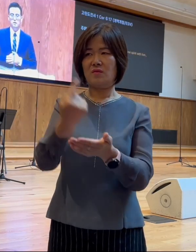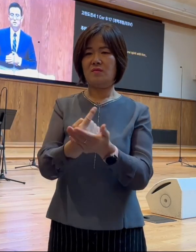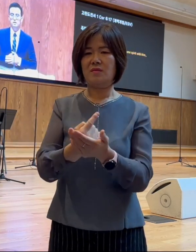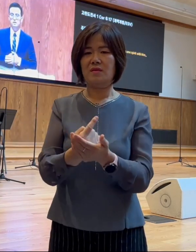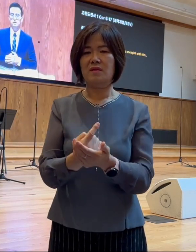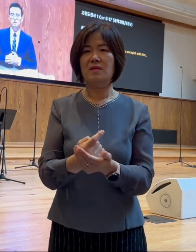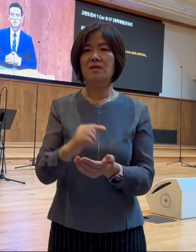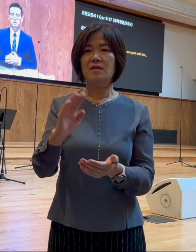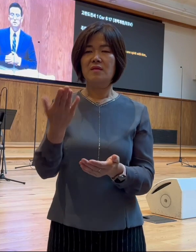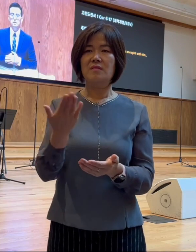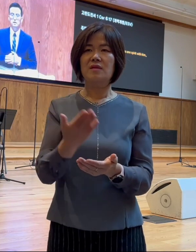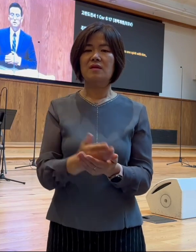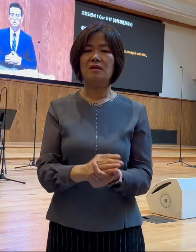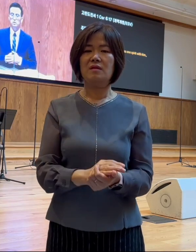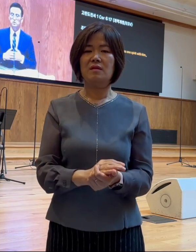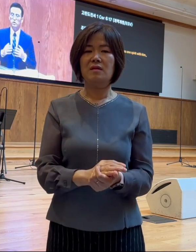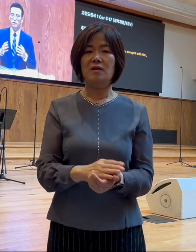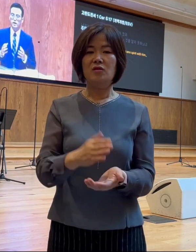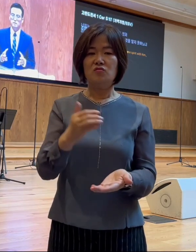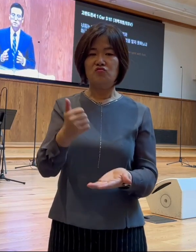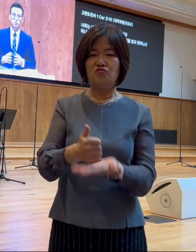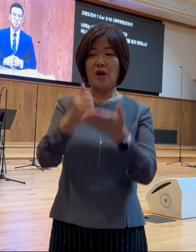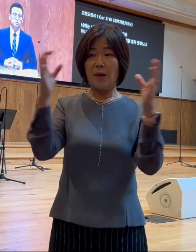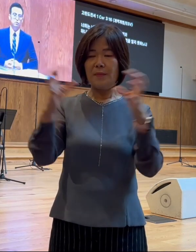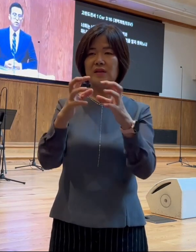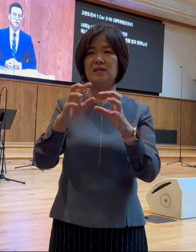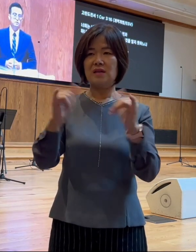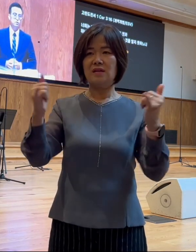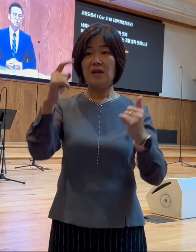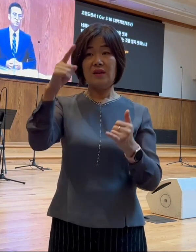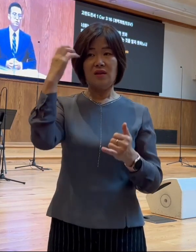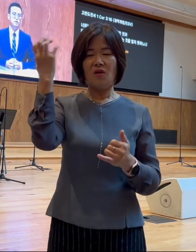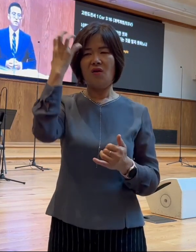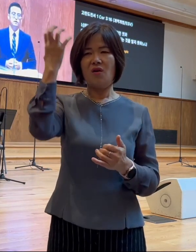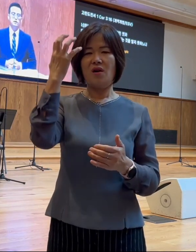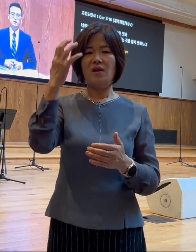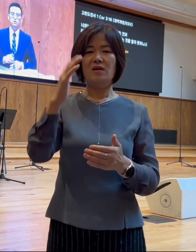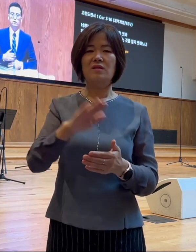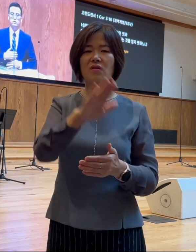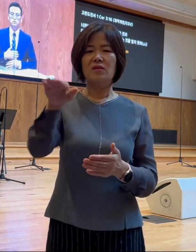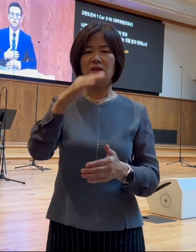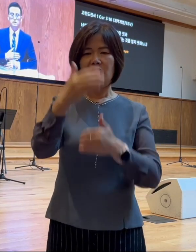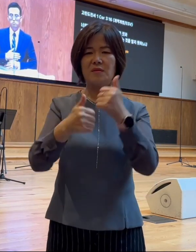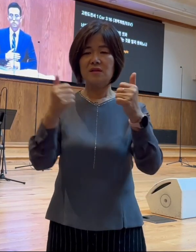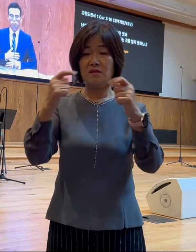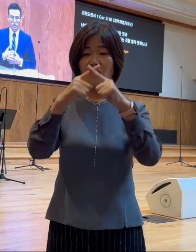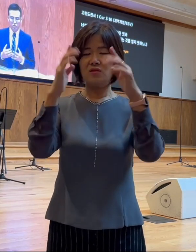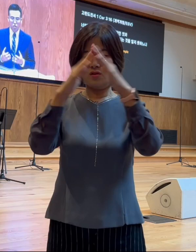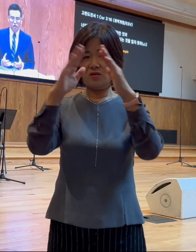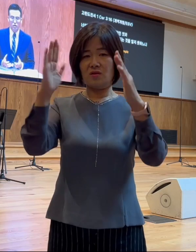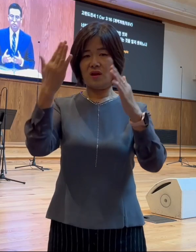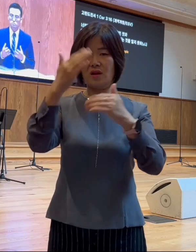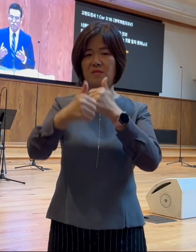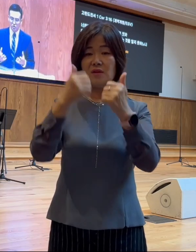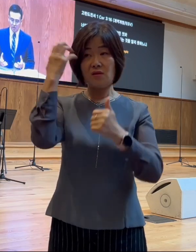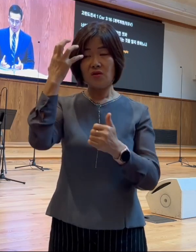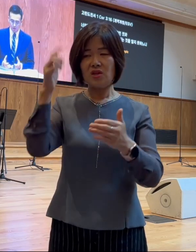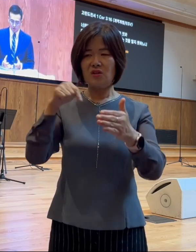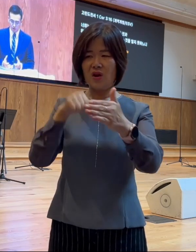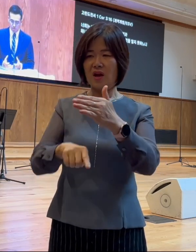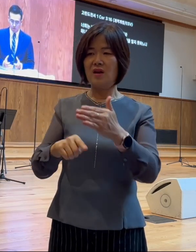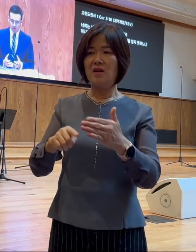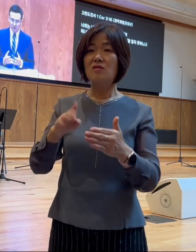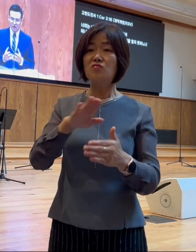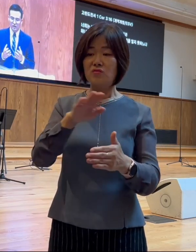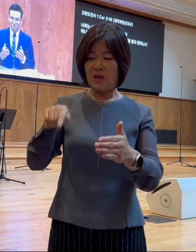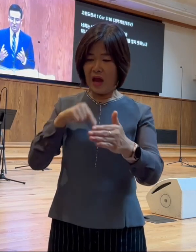영이니라. 너희는 너희가 하나님의 성전인 것과 하나님의 성령이 너희 안에 거하시는 것을 알지 못한다. 우리의 영에, 거듭난 신자의